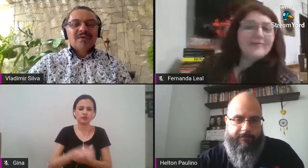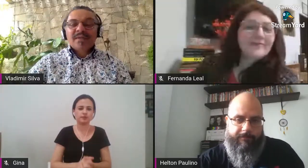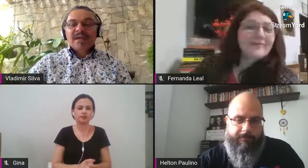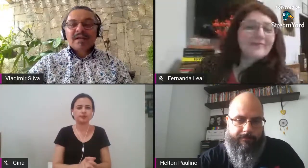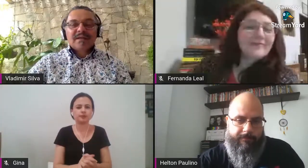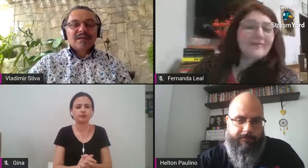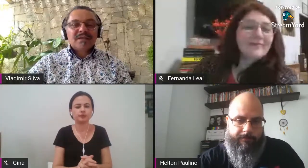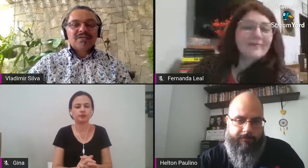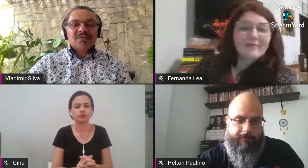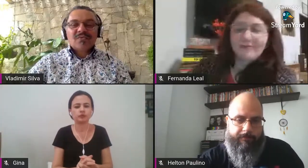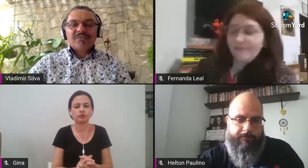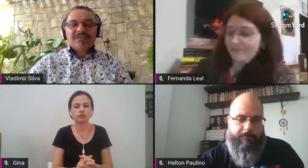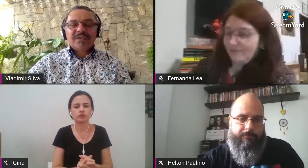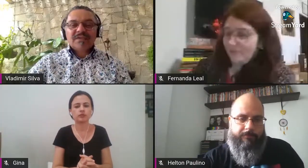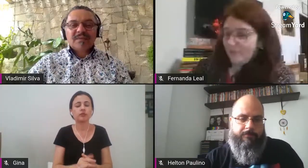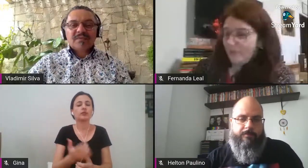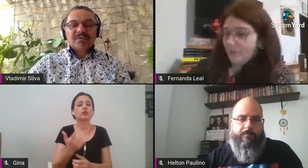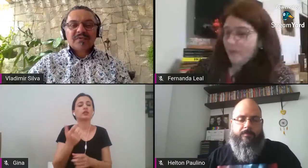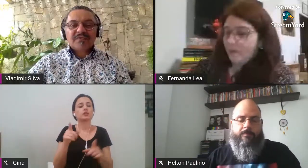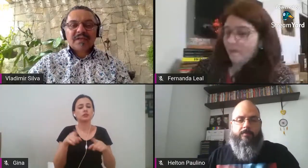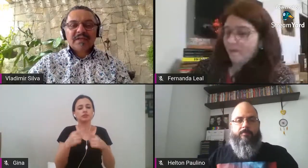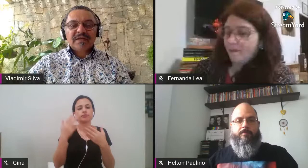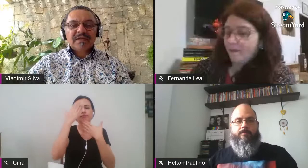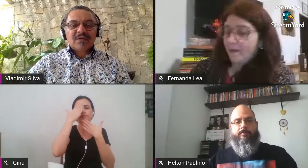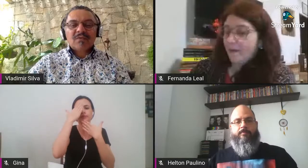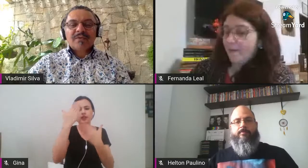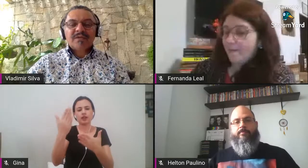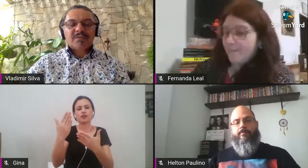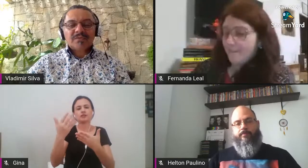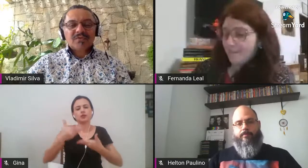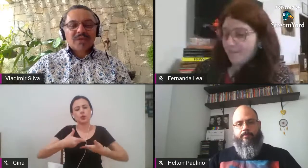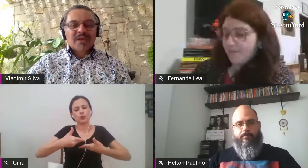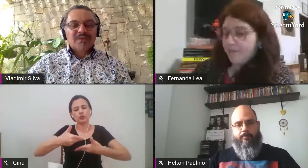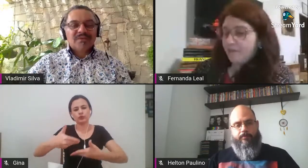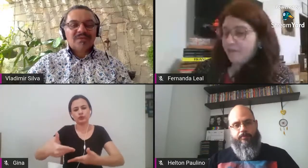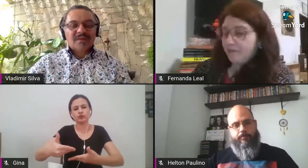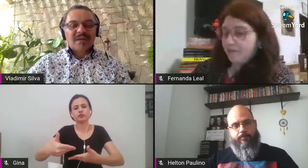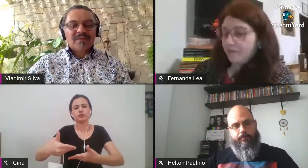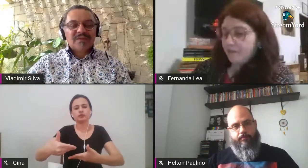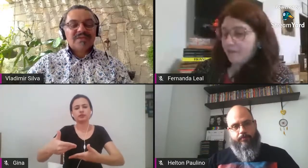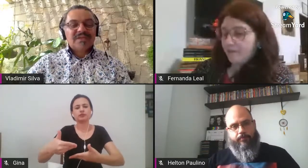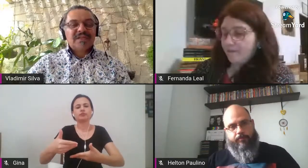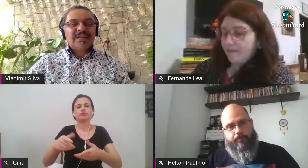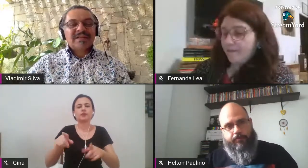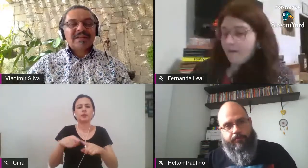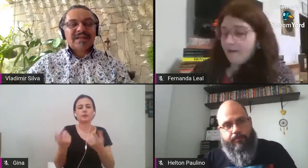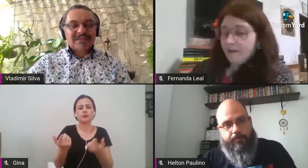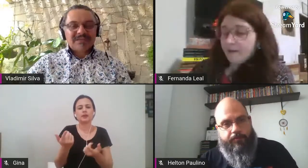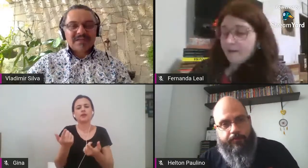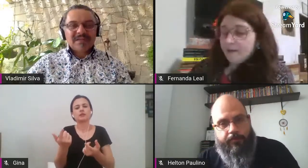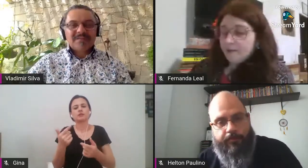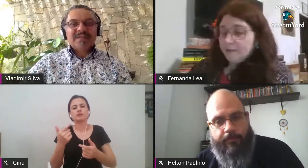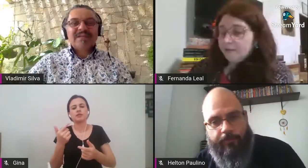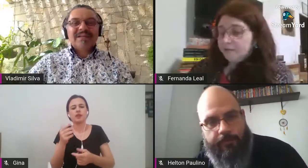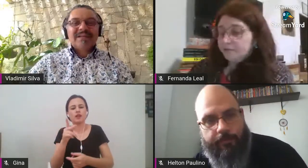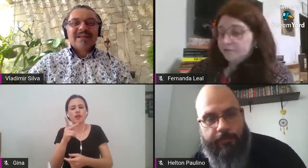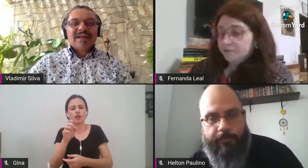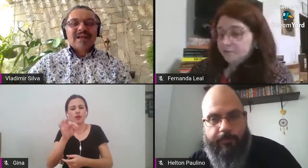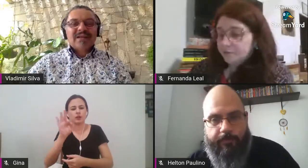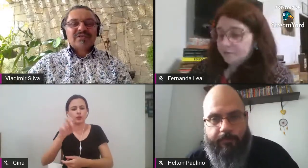Bom, eu também agradeço o convite da professora Fernanda, a companhia do professor Elton, o trabalho de Gina, Natália e